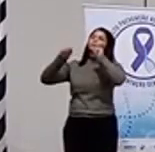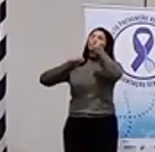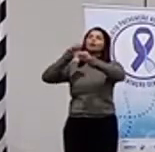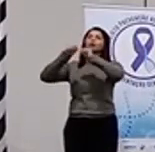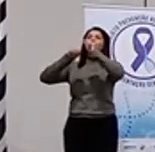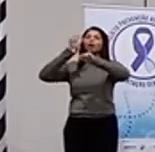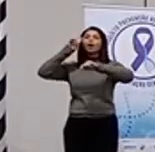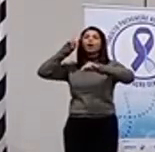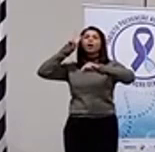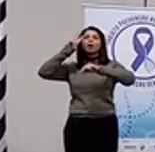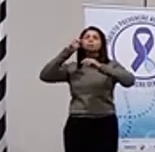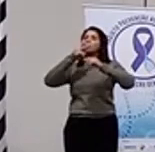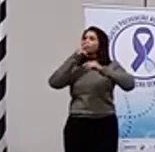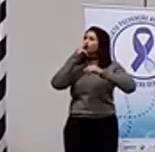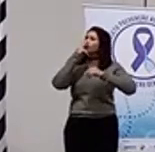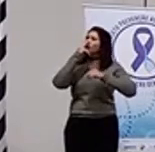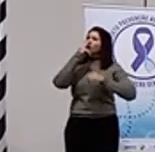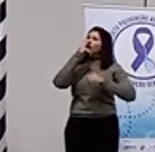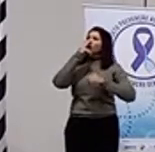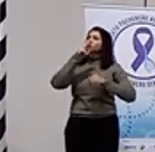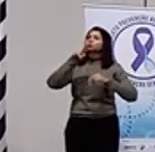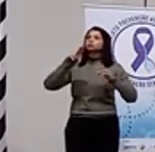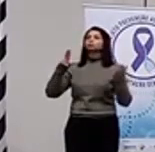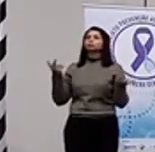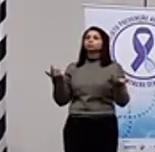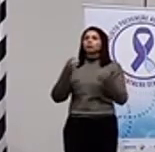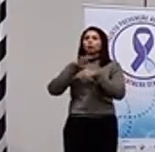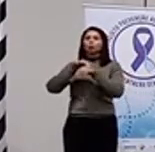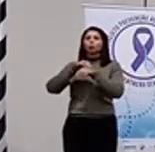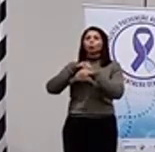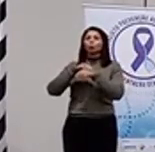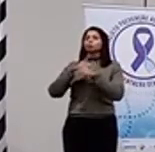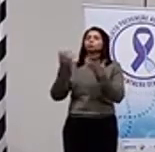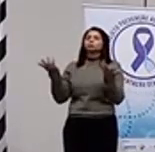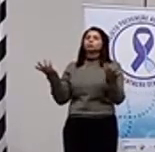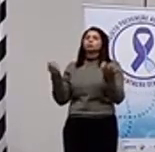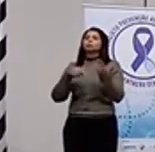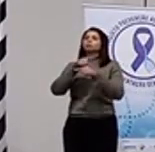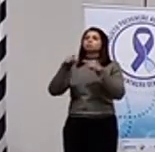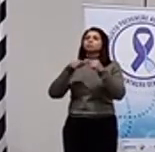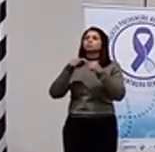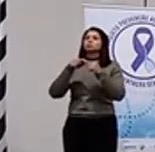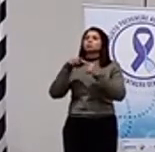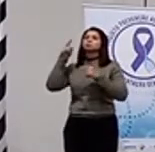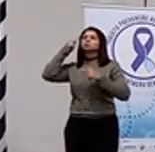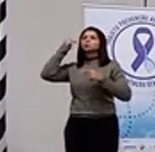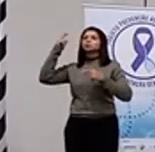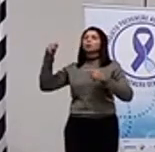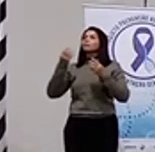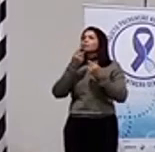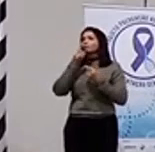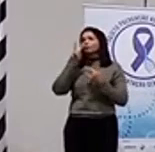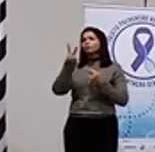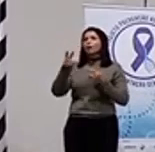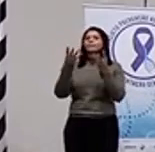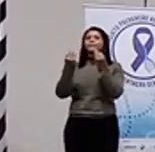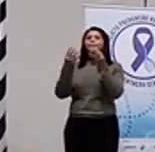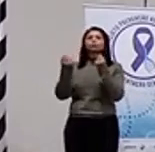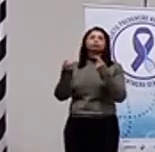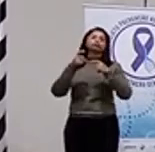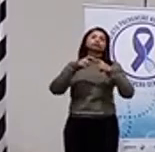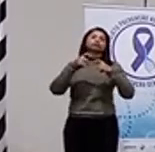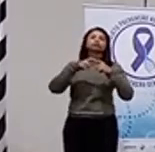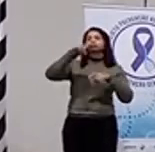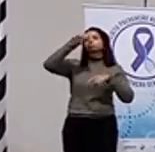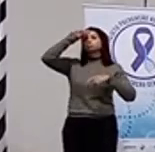uma sarcoidose. E sarcoidose é uma doença que, tudo bem, não é tão comum assim, mas é uma doença que você vê muito na clínica médica. Então, como é